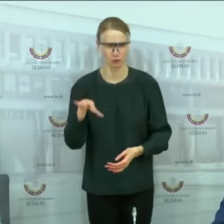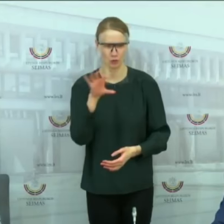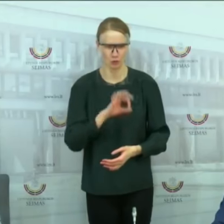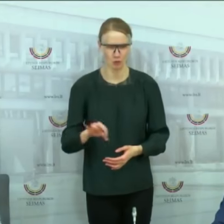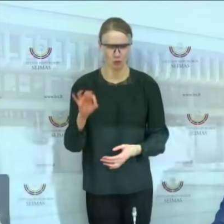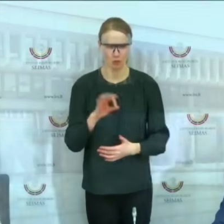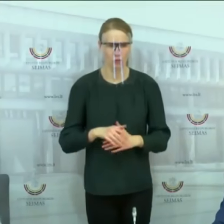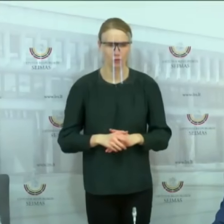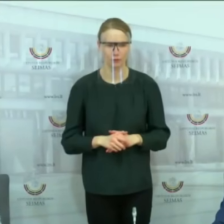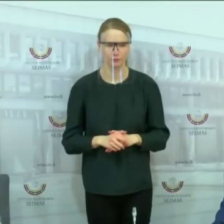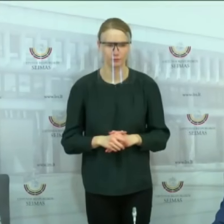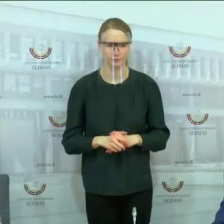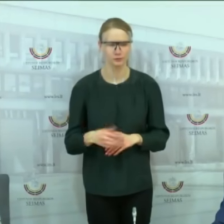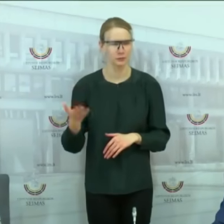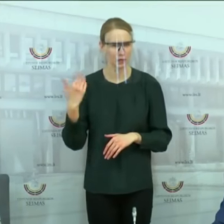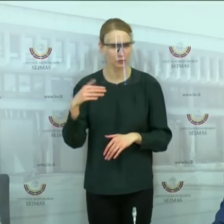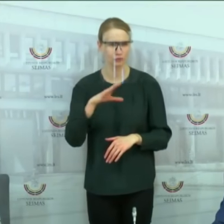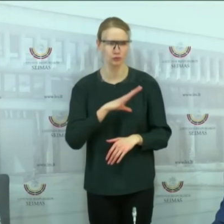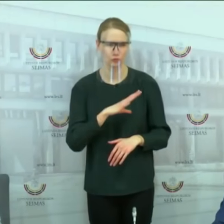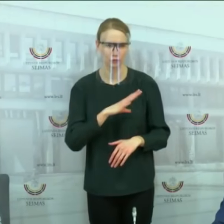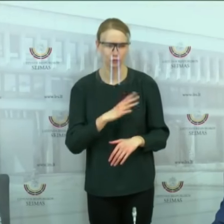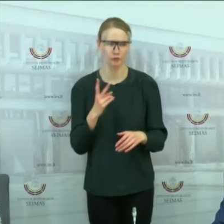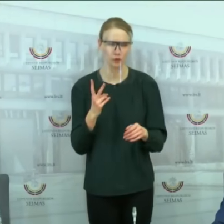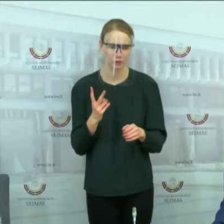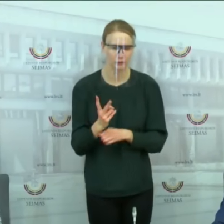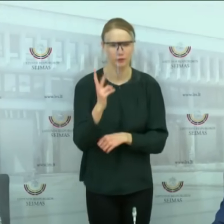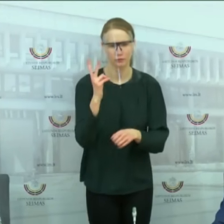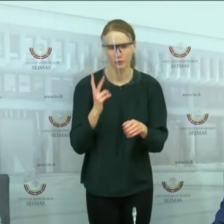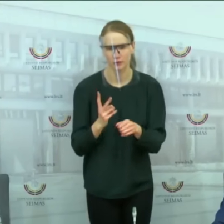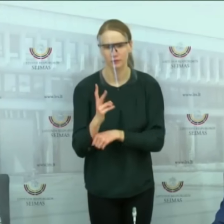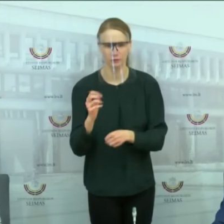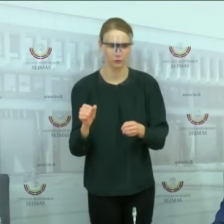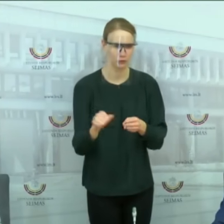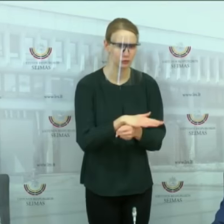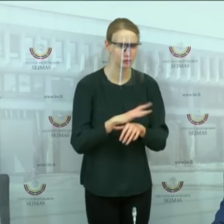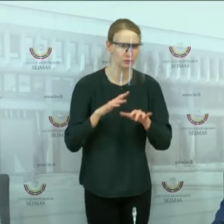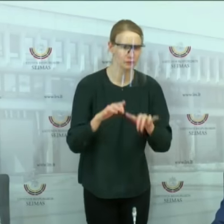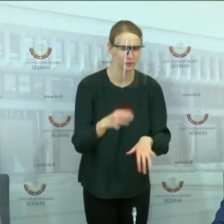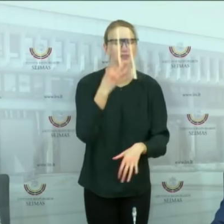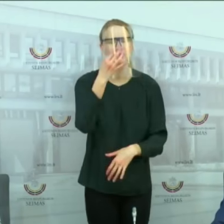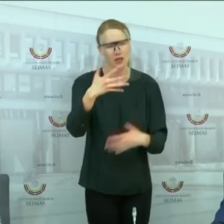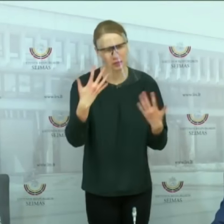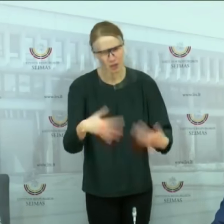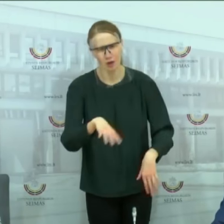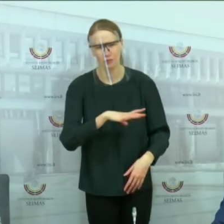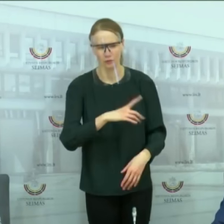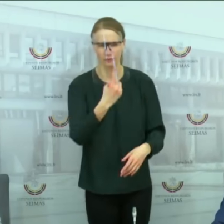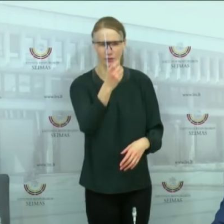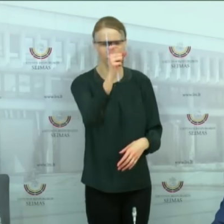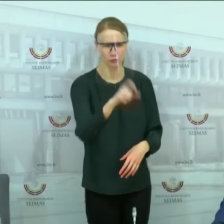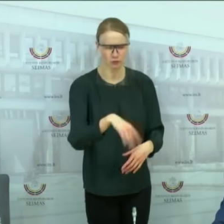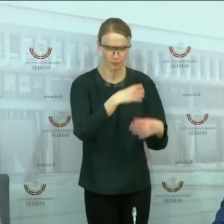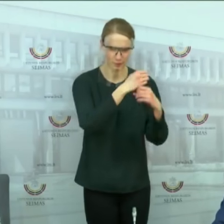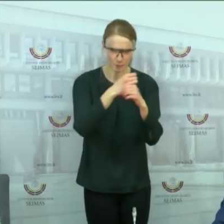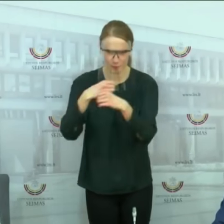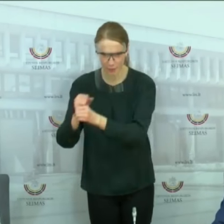tikrų anksčiau buvusių besidubliavimo, kur, kaip aš esu minėjęs, keliolikoje